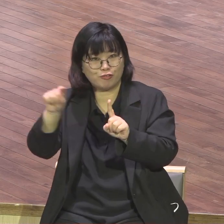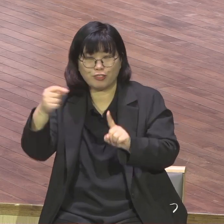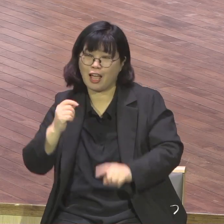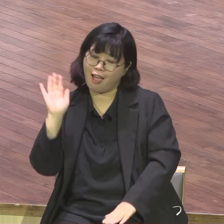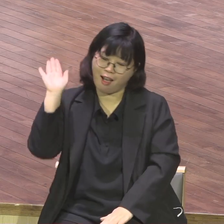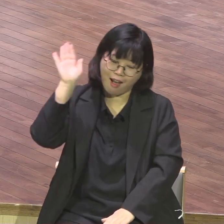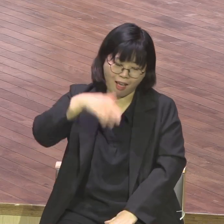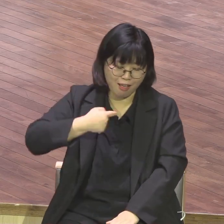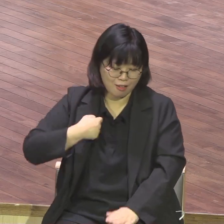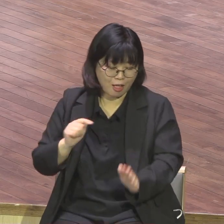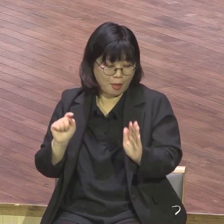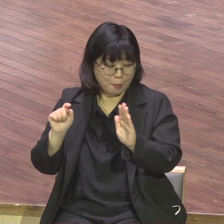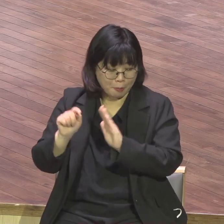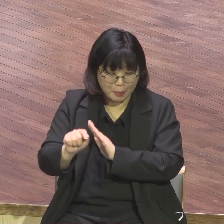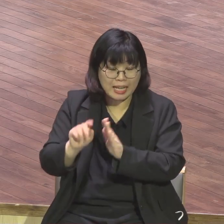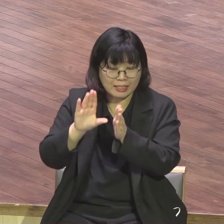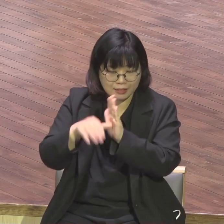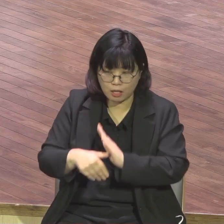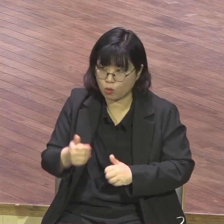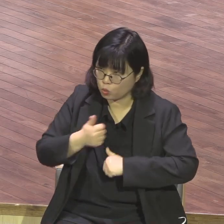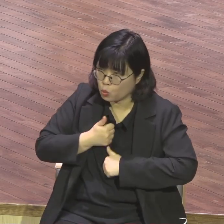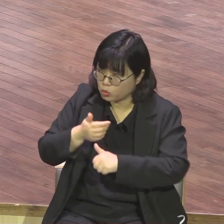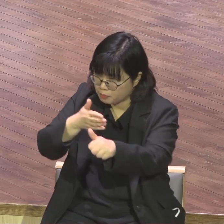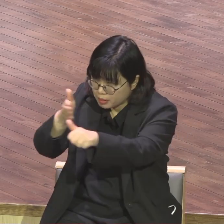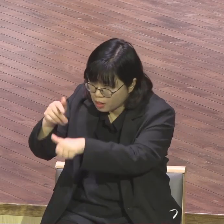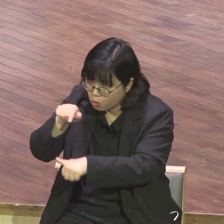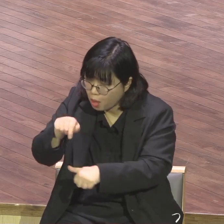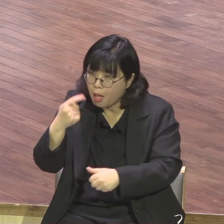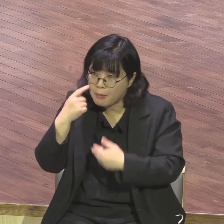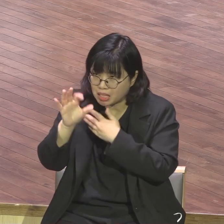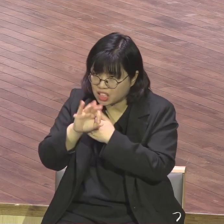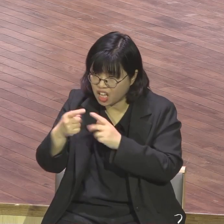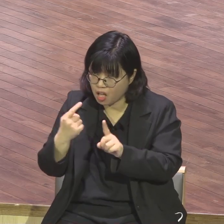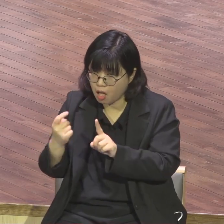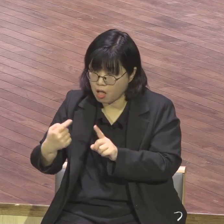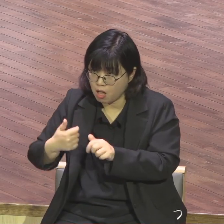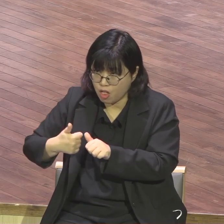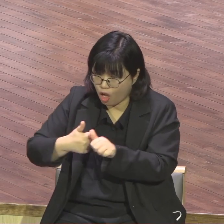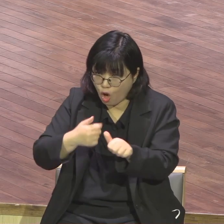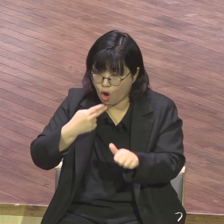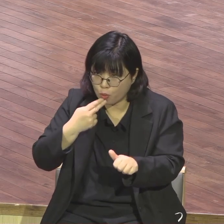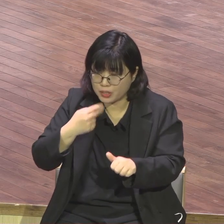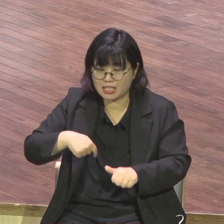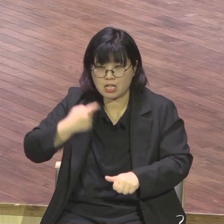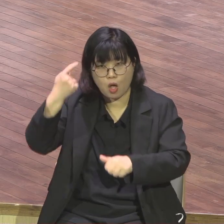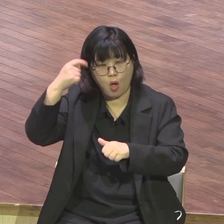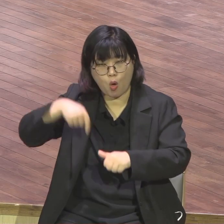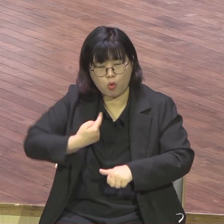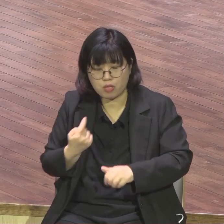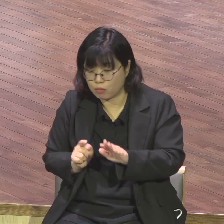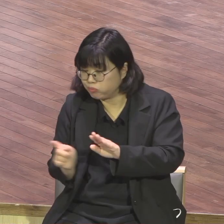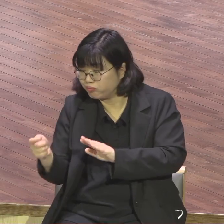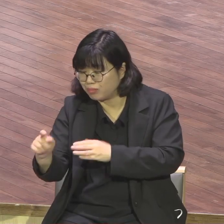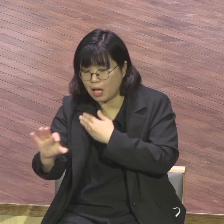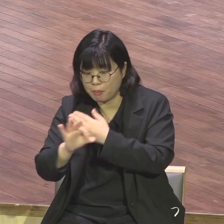막 그냥 막 이 위에는 공동부지예요. 무덤인데 밑에는 그냥 완전히 도시야